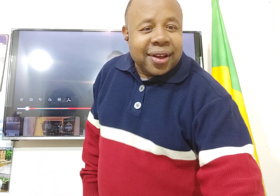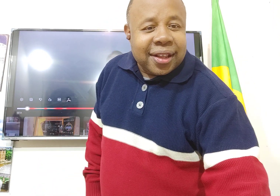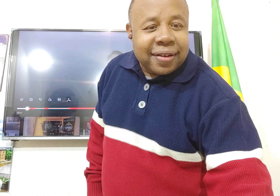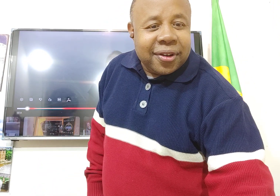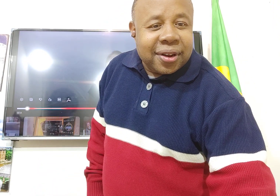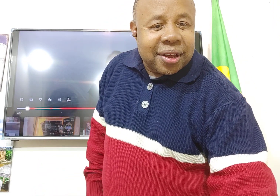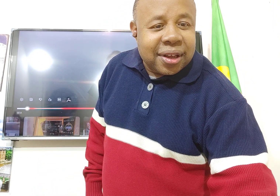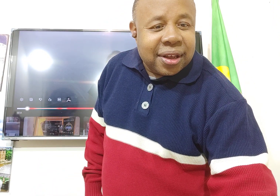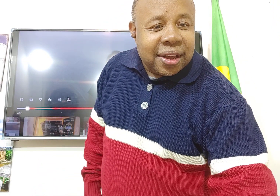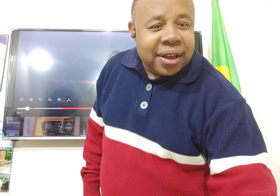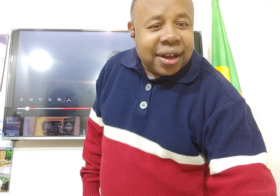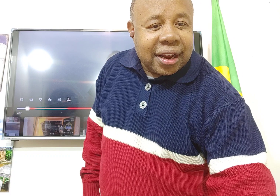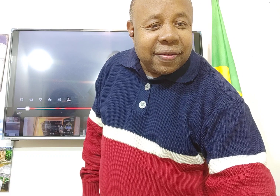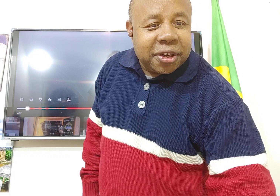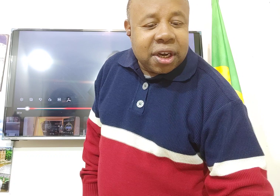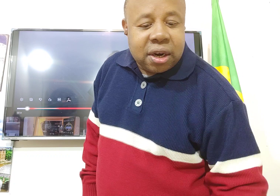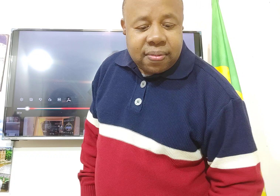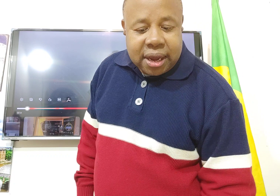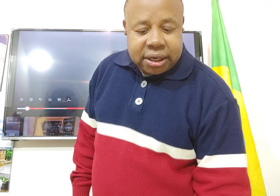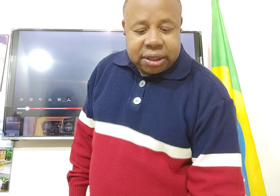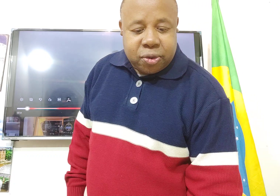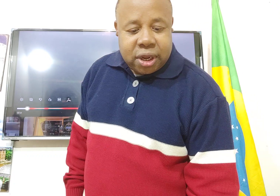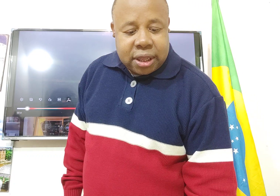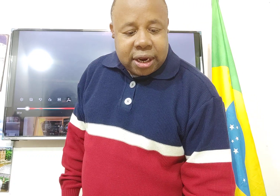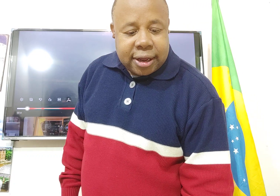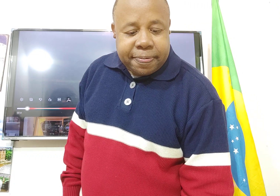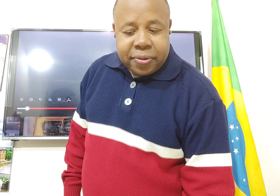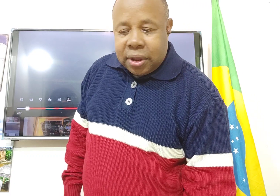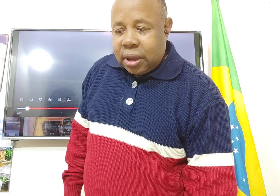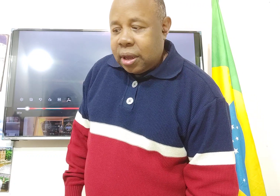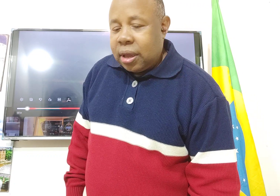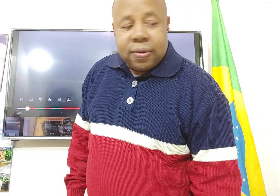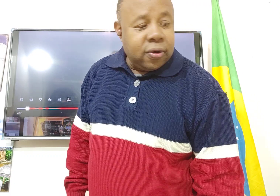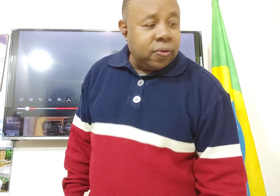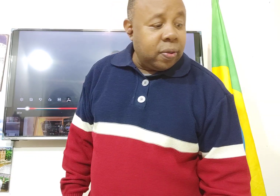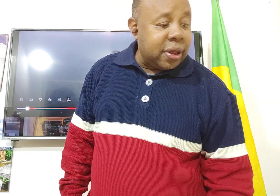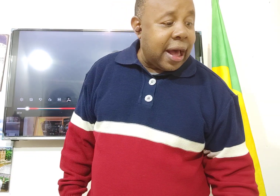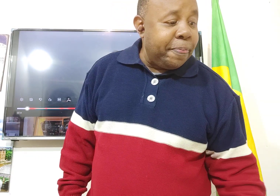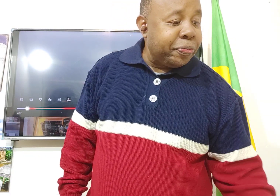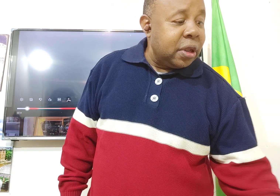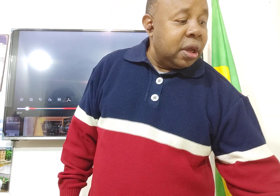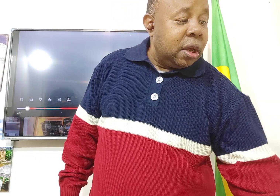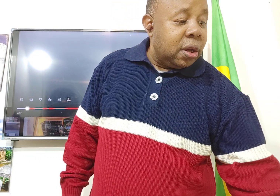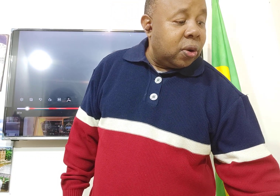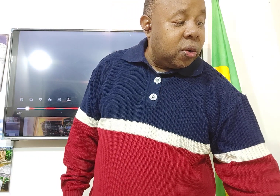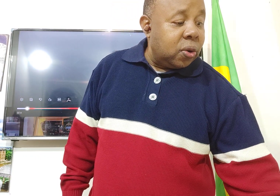tá vindo aqui. E cada vez chegando mais gente bonita ainda. Viu? Vamos lá.